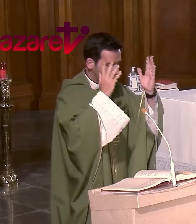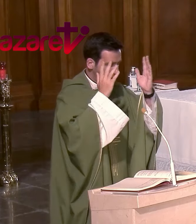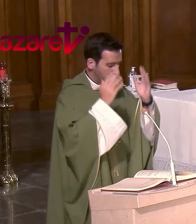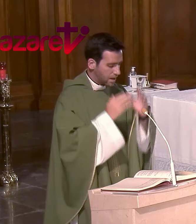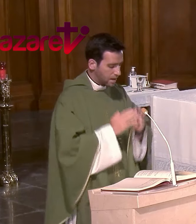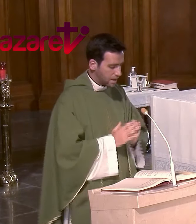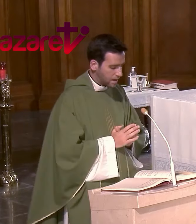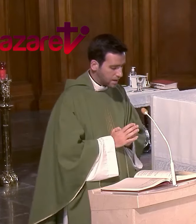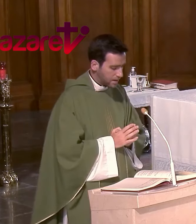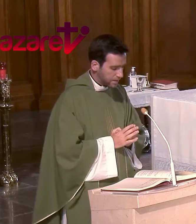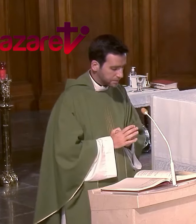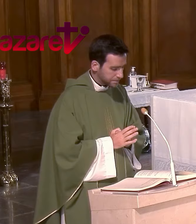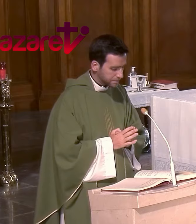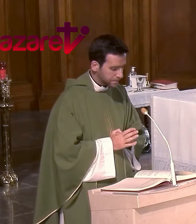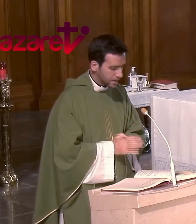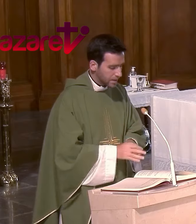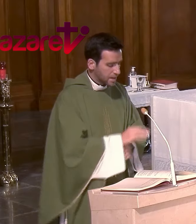aleluya.